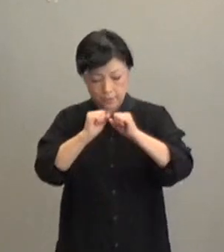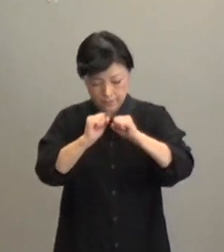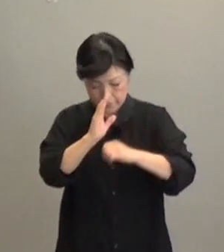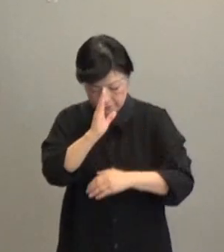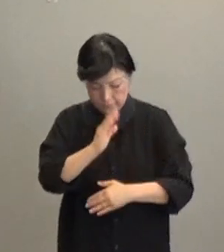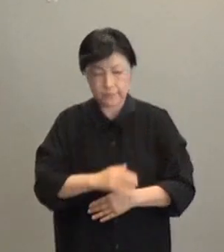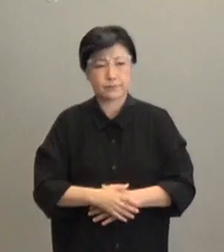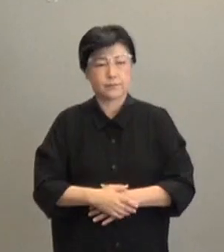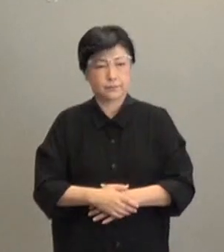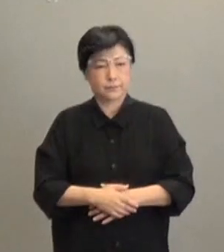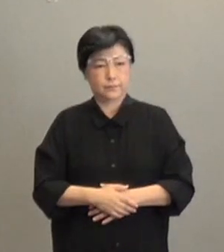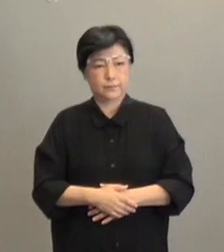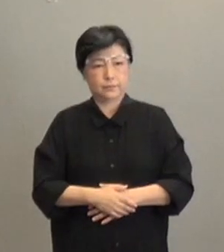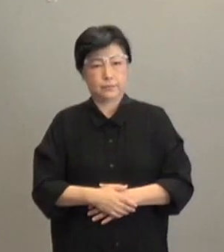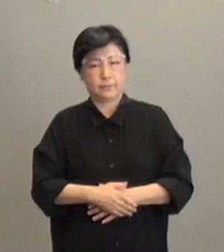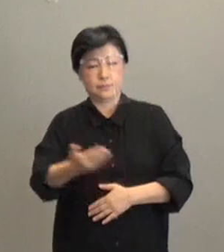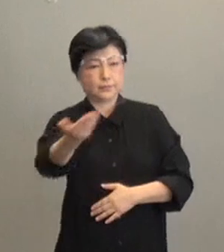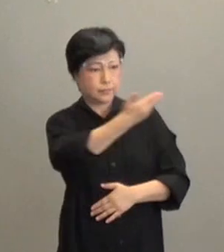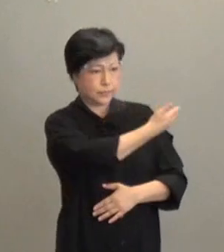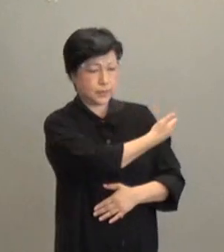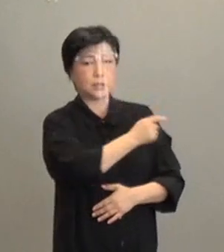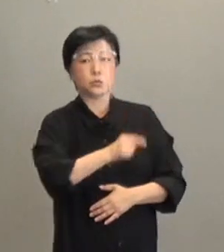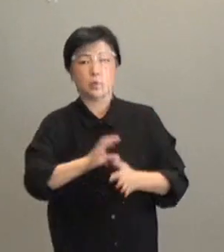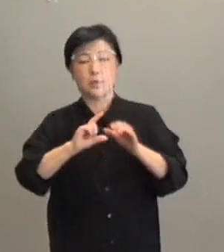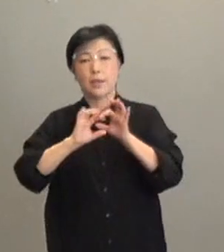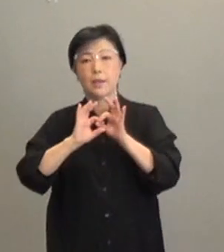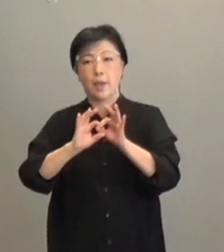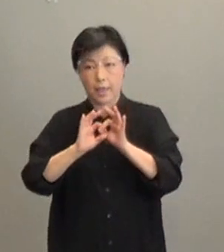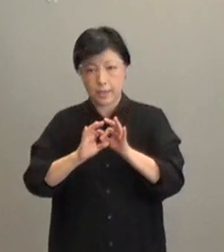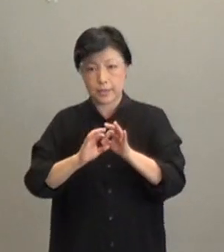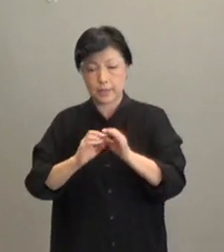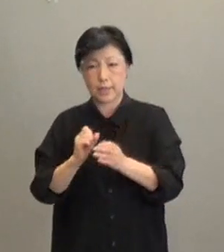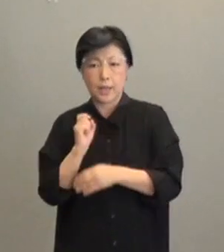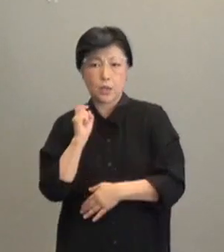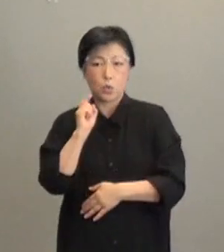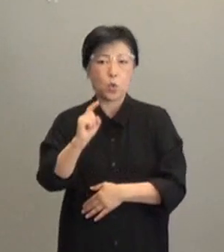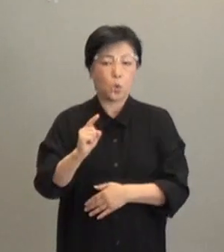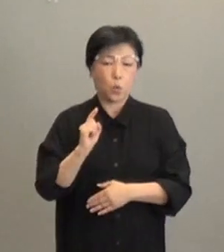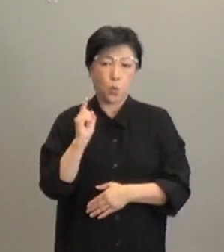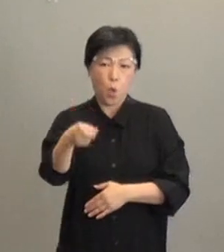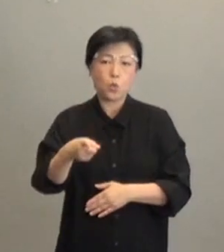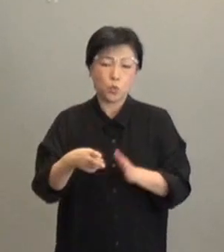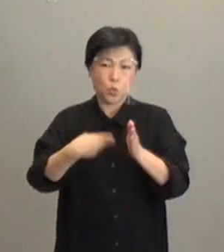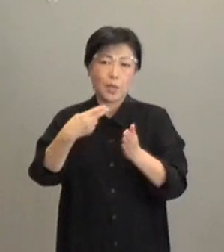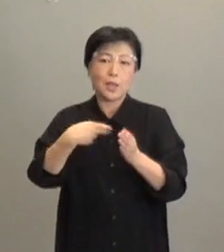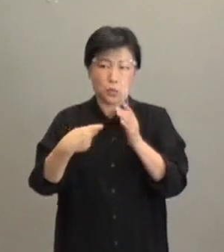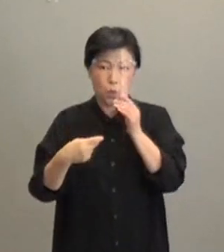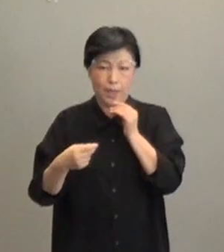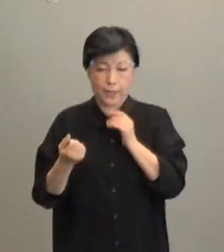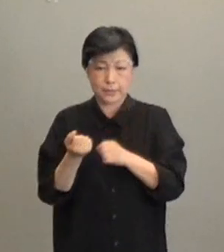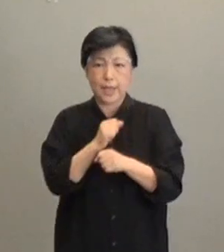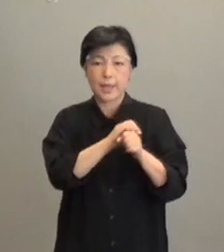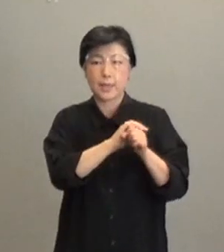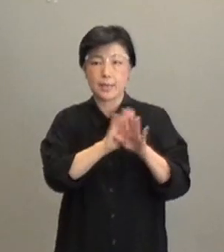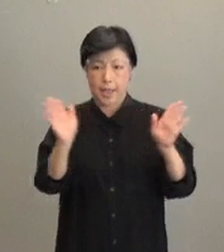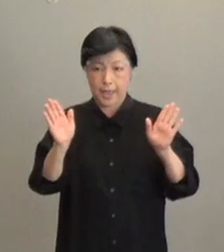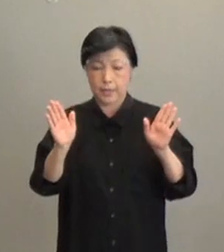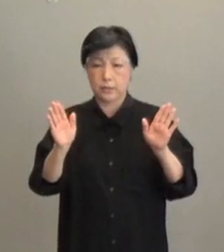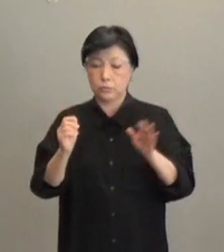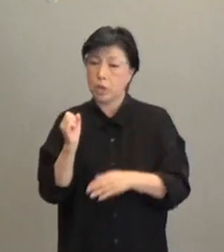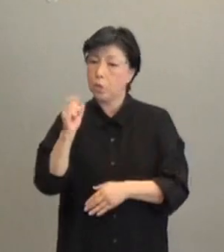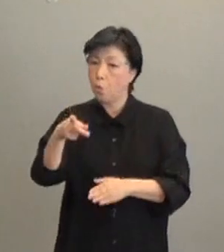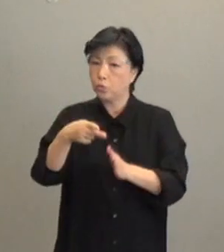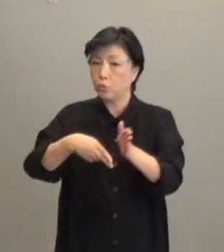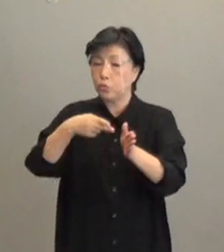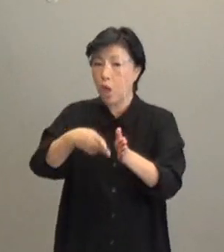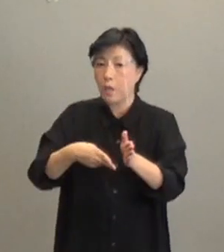。 それに関連するところで、今回 GoTo イートが解禁、再開ということになったんですけど、はい、GoTo トラベル